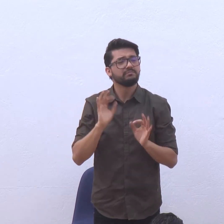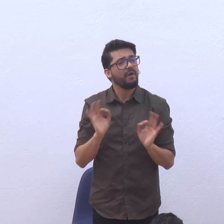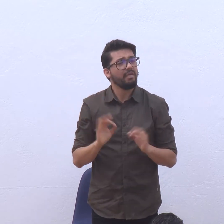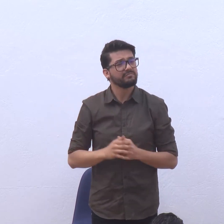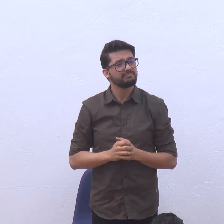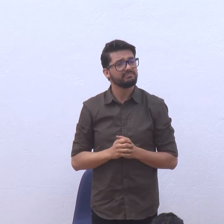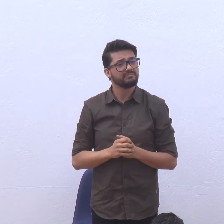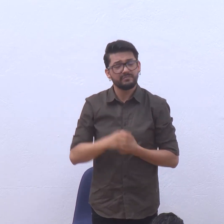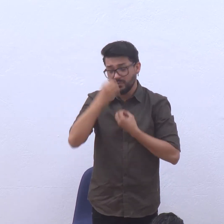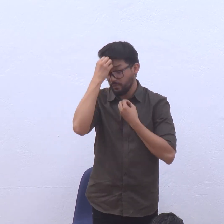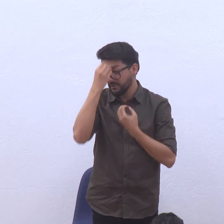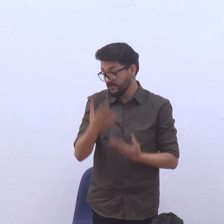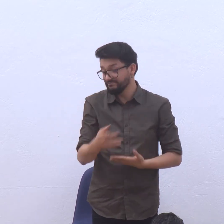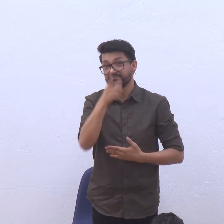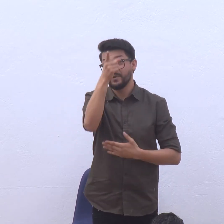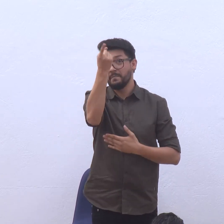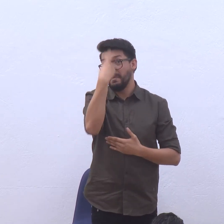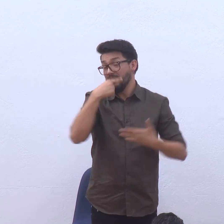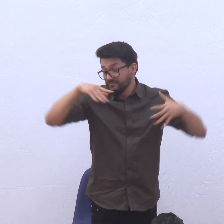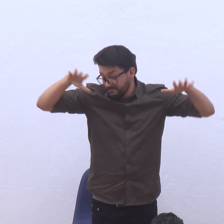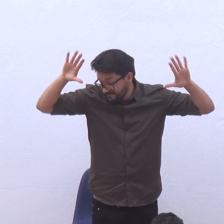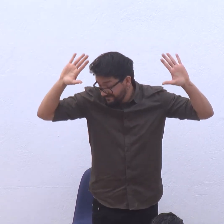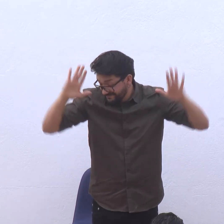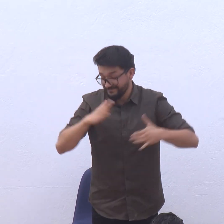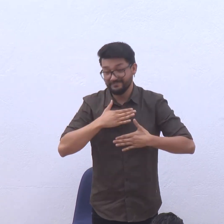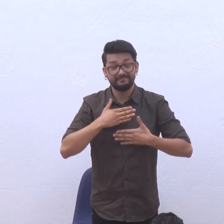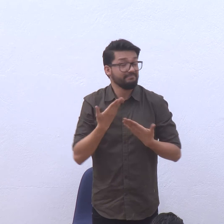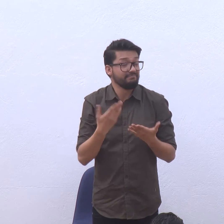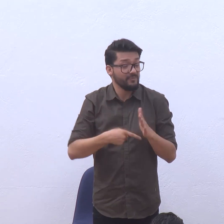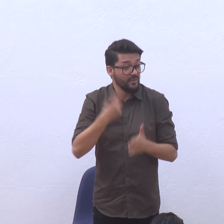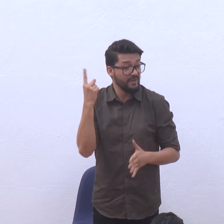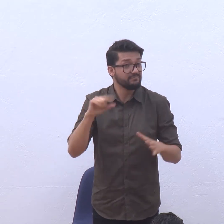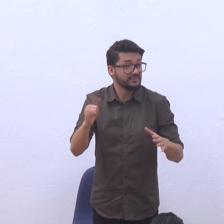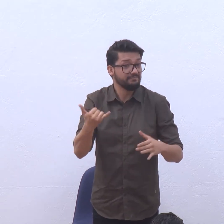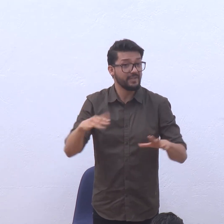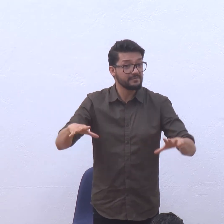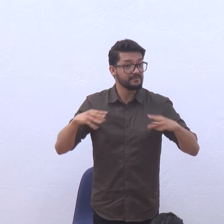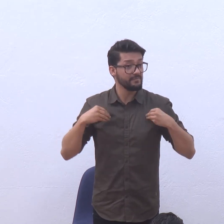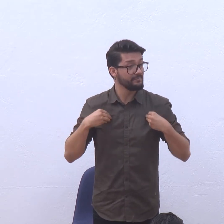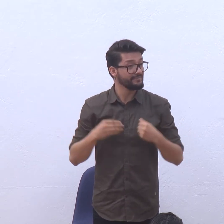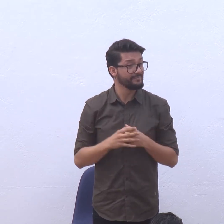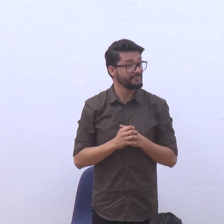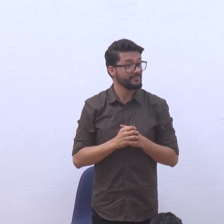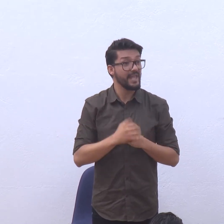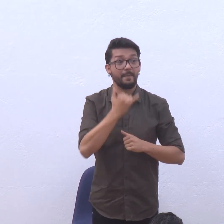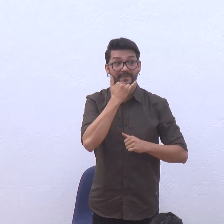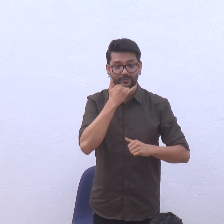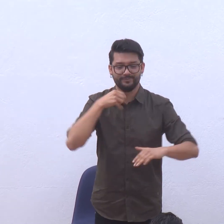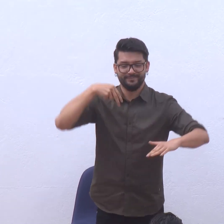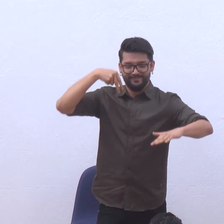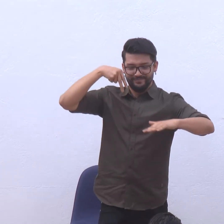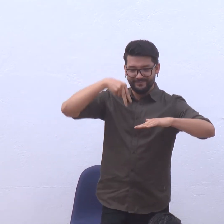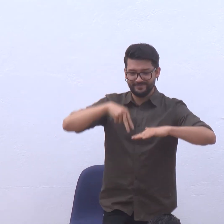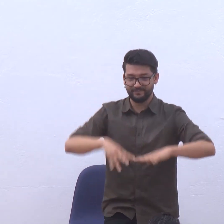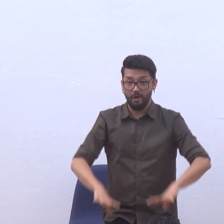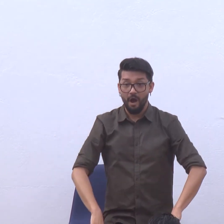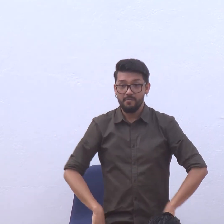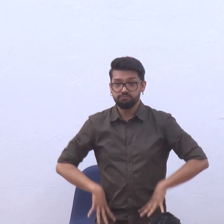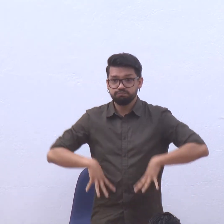sería un profesional nadando. Sin embargo, él obedece y dice, está bien, voy a cruzar el río. Se mete